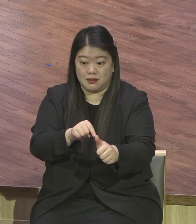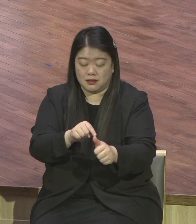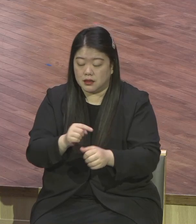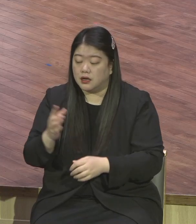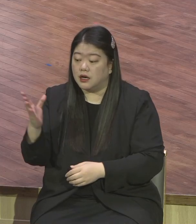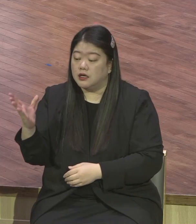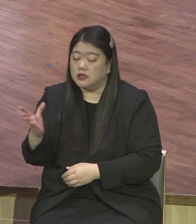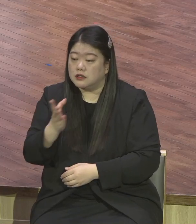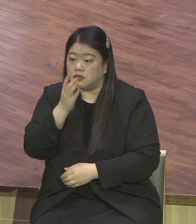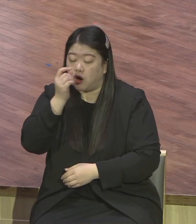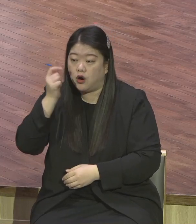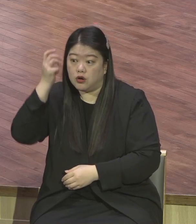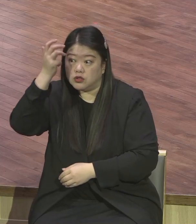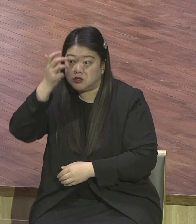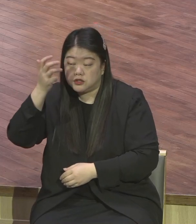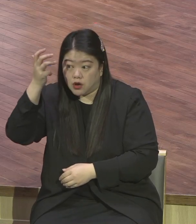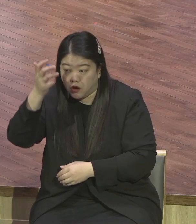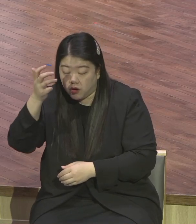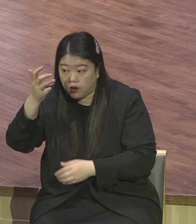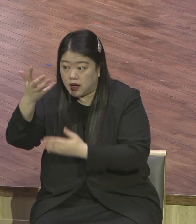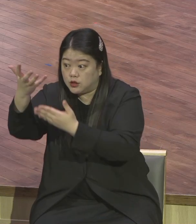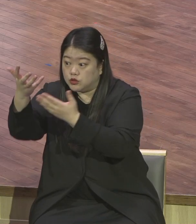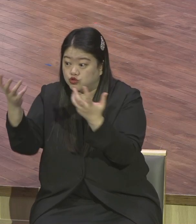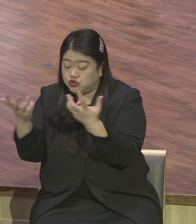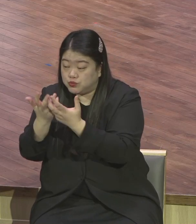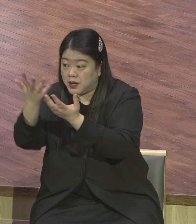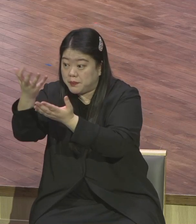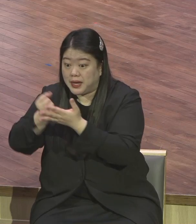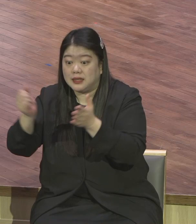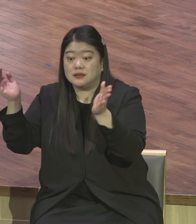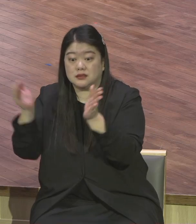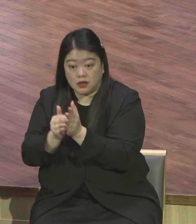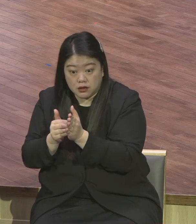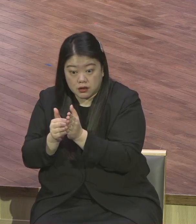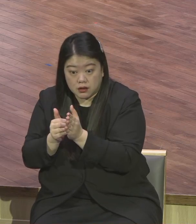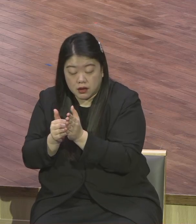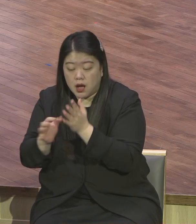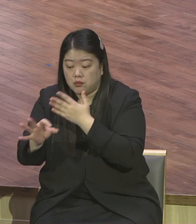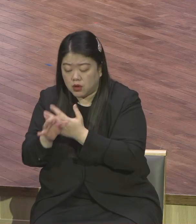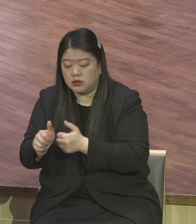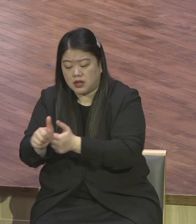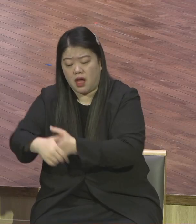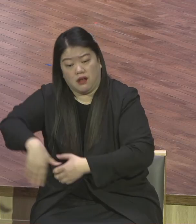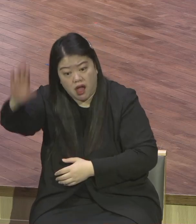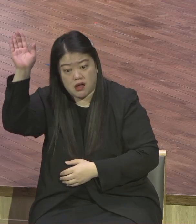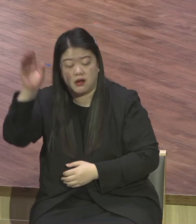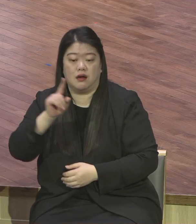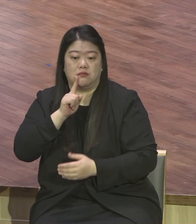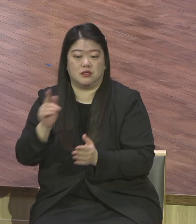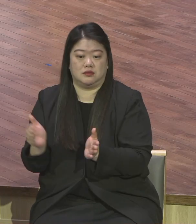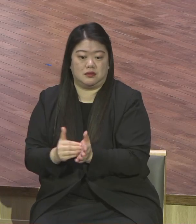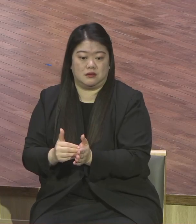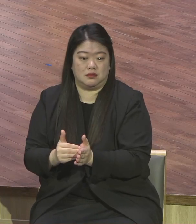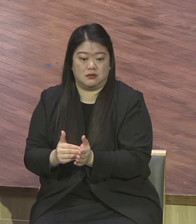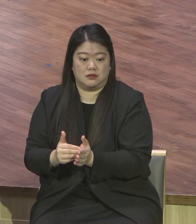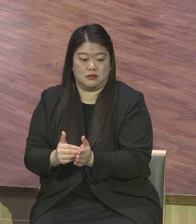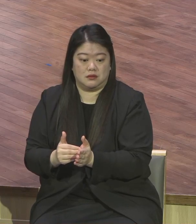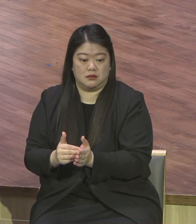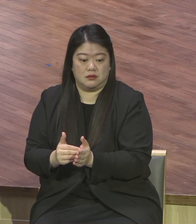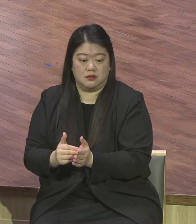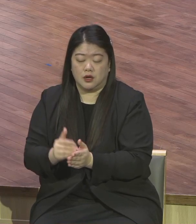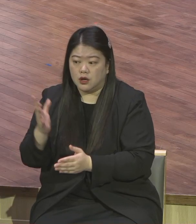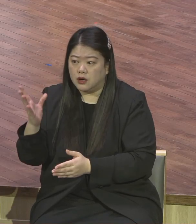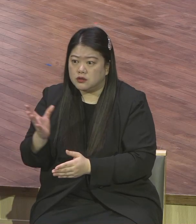성령으로 살면 성령으로 행하라고 강조하고 있어요. 성령을 따라 행하는 삶의 핵심이 뭐냐?